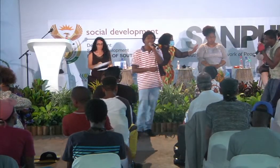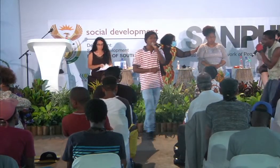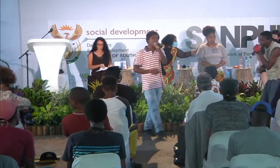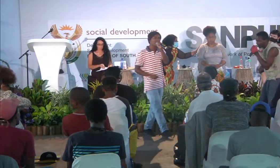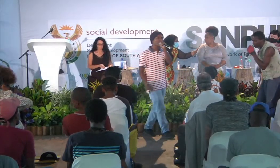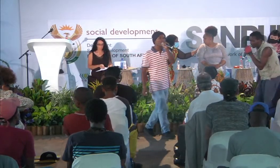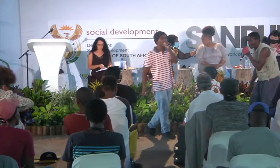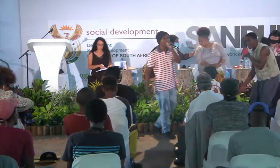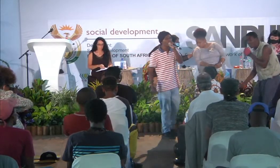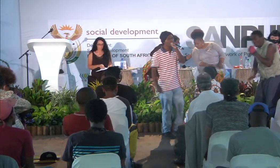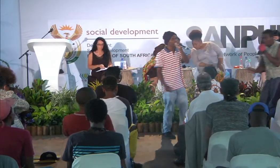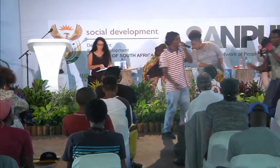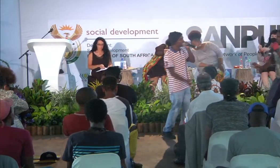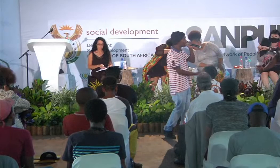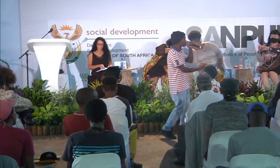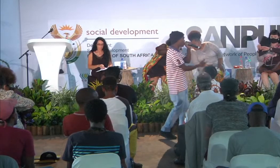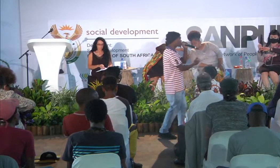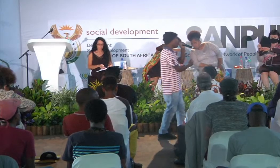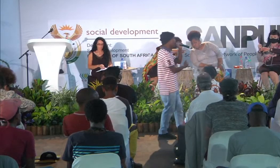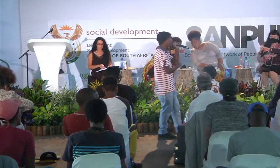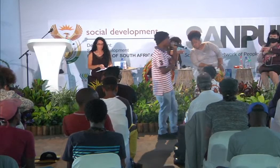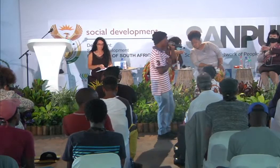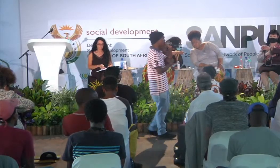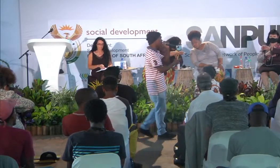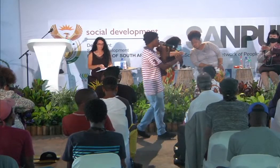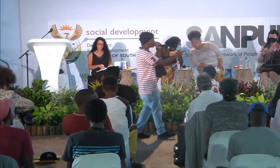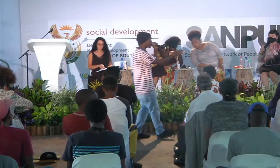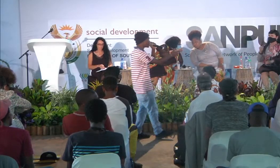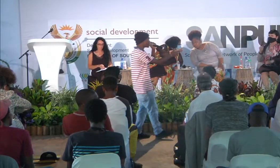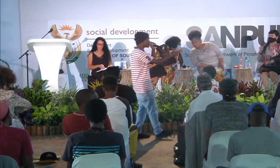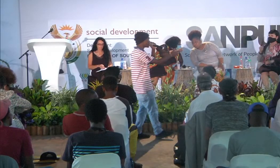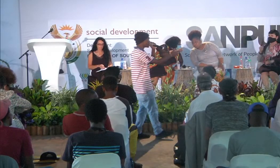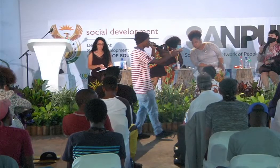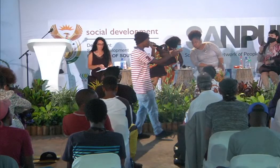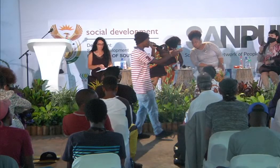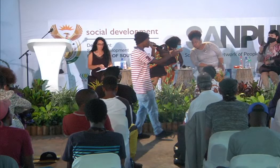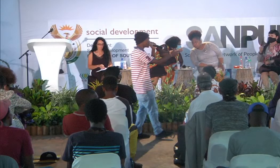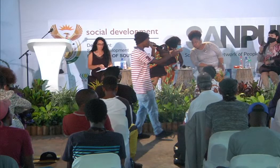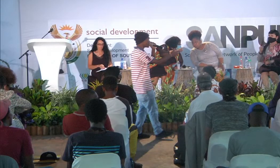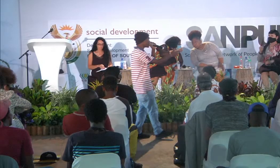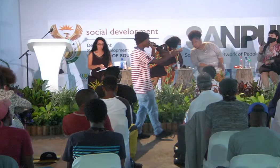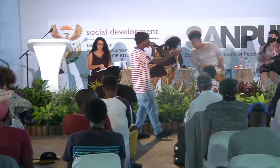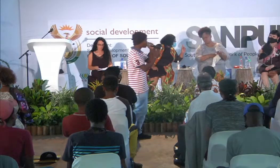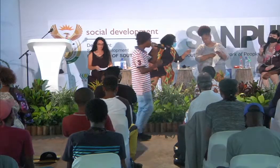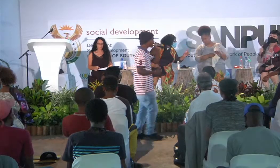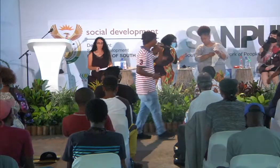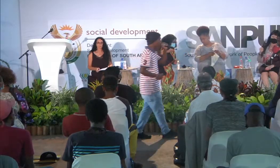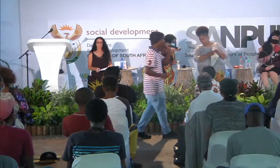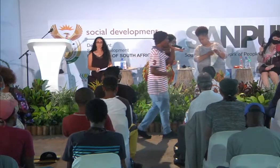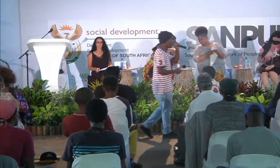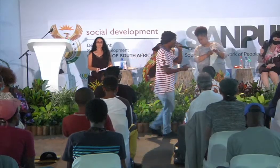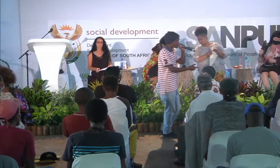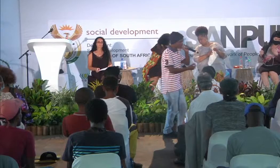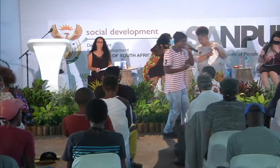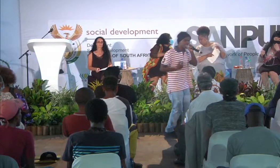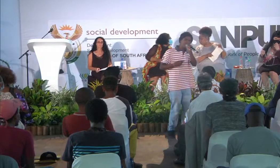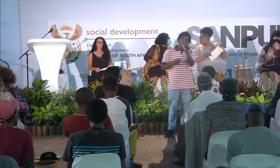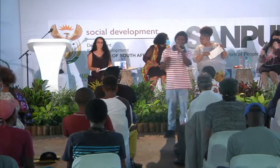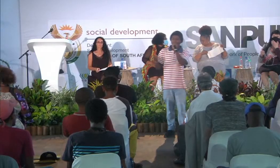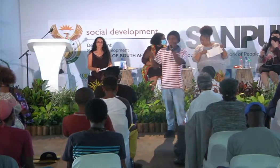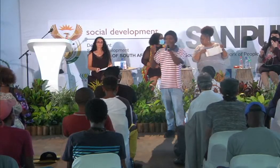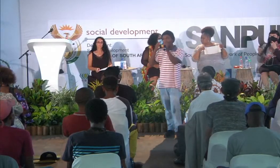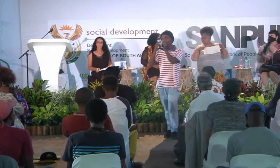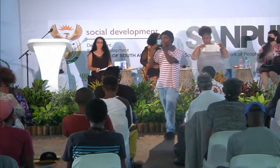lengathanda ukubona umunye encumile endabakhozi bayajabula uma bekubona wonile izinto zishintshile futhi mobheka inqondo ikhulile usathana